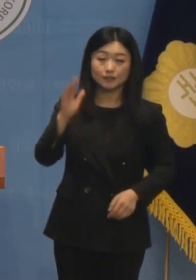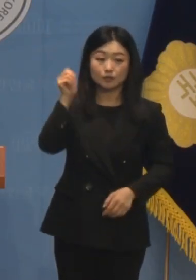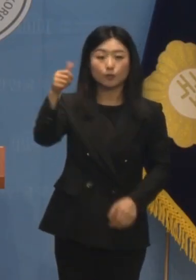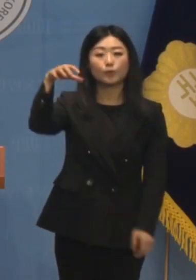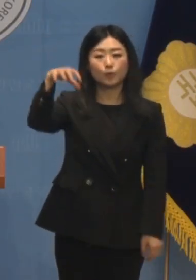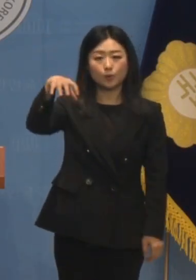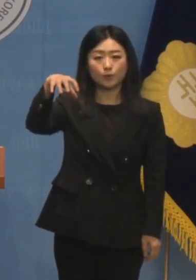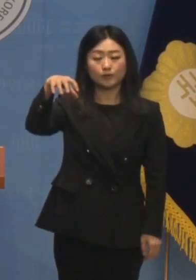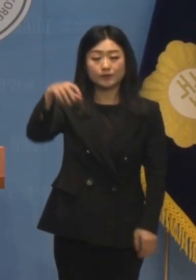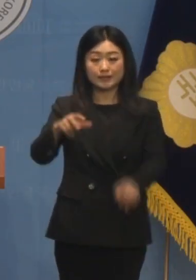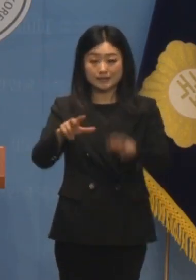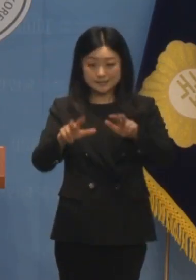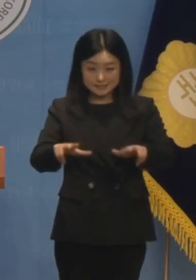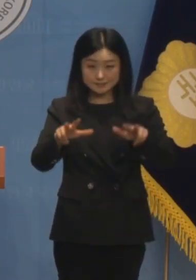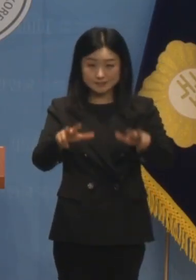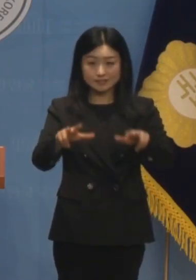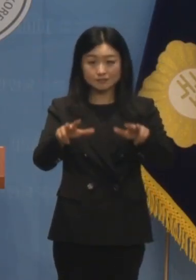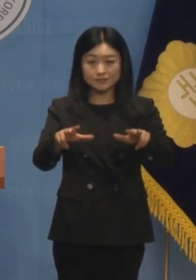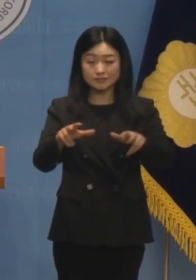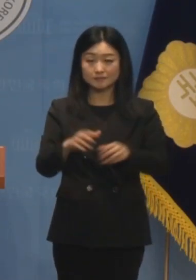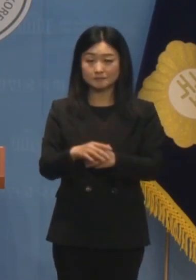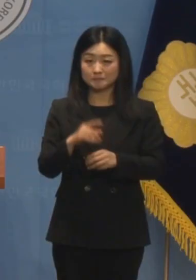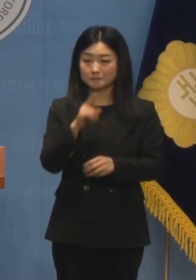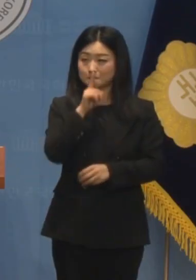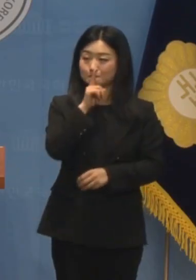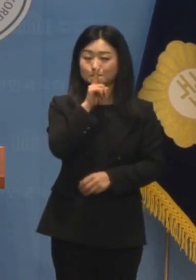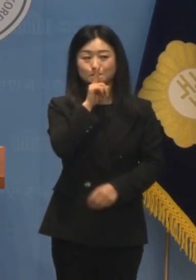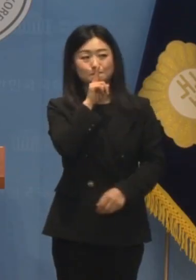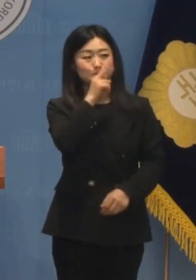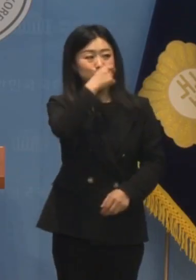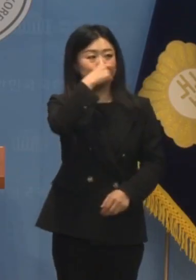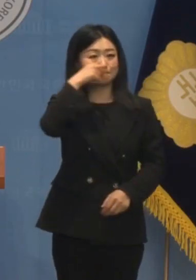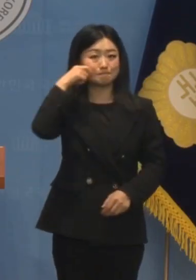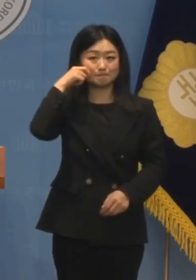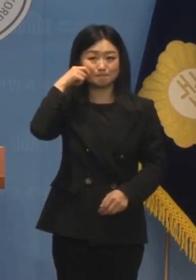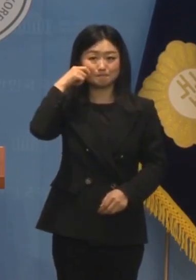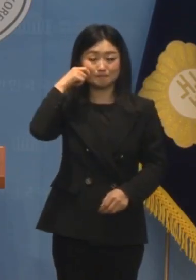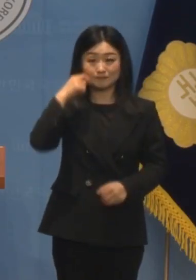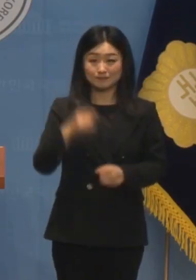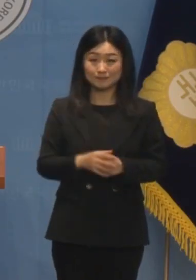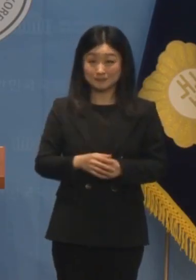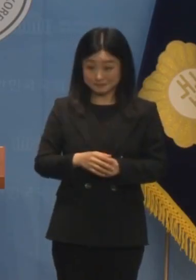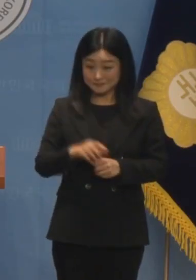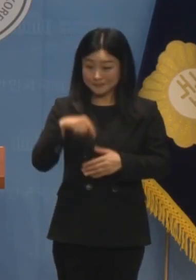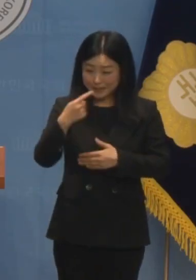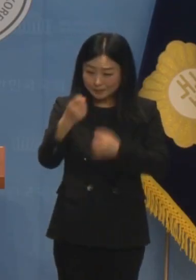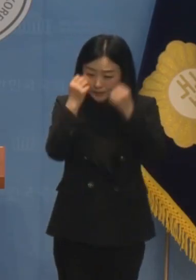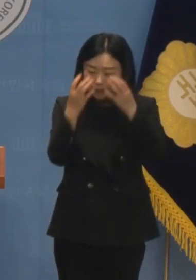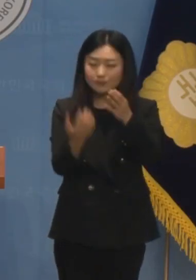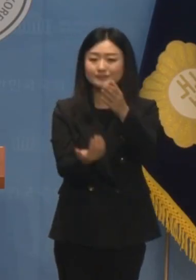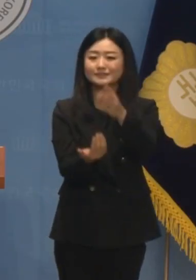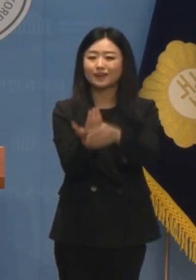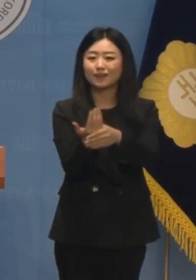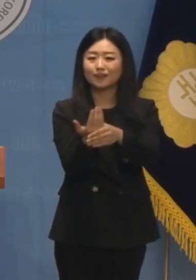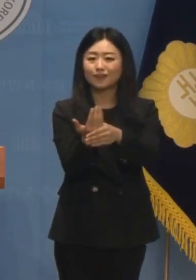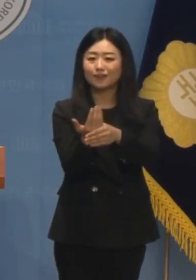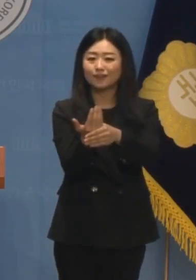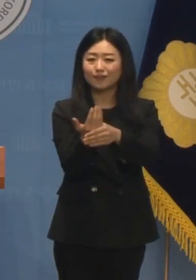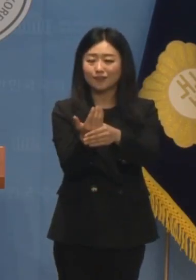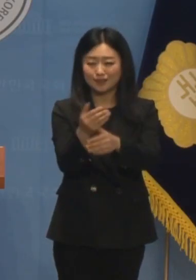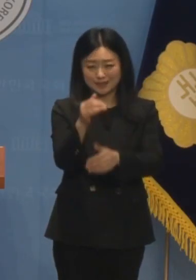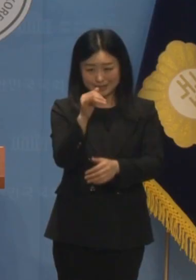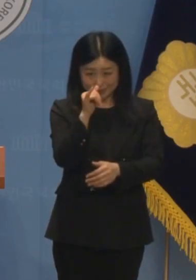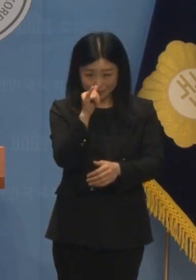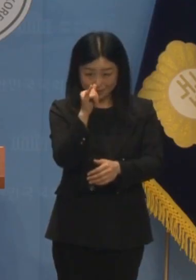대통령실은 지금 이 순간만 모면하면 늘 그랬듯 새로운 사건이 터져 묻힐 것으로 기대하고